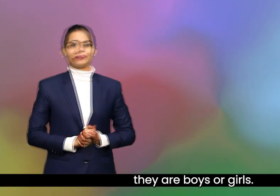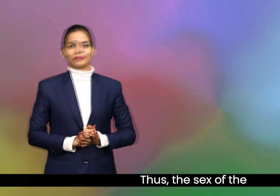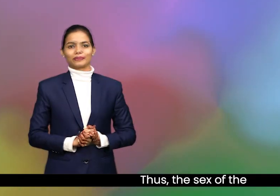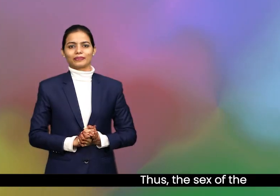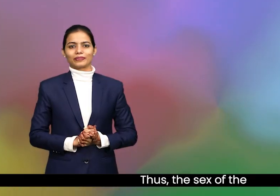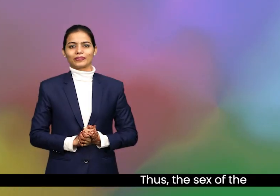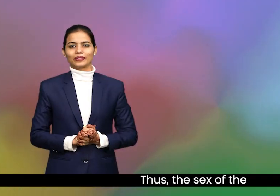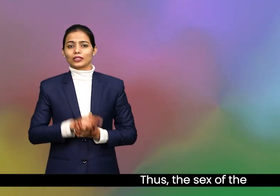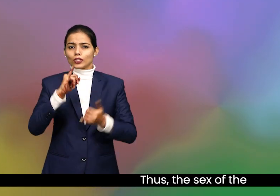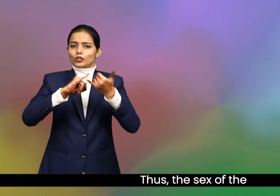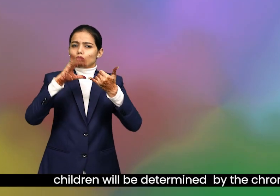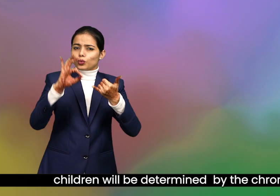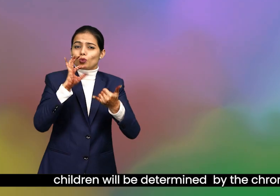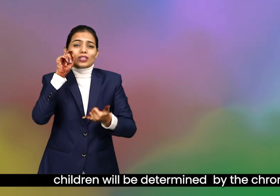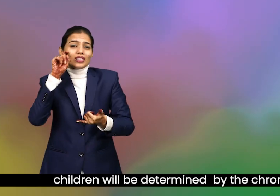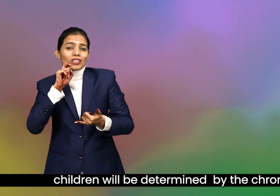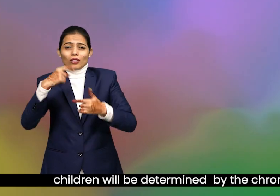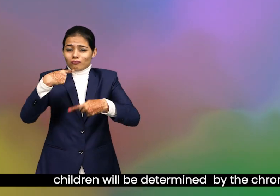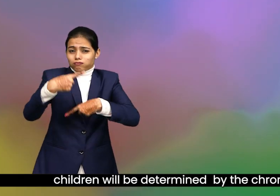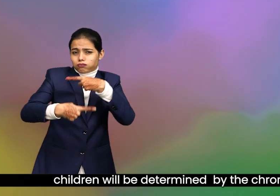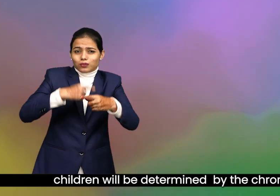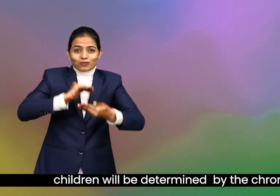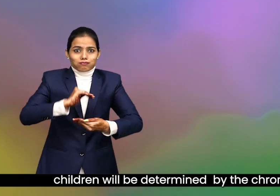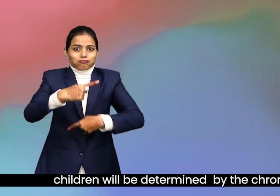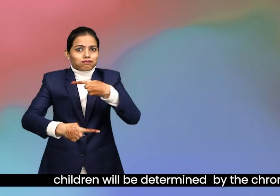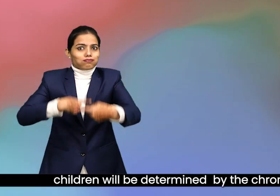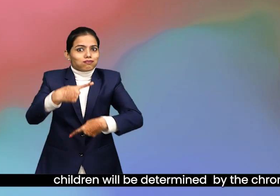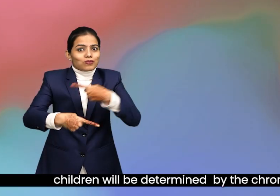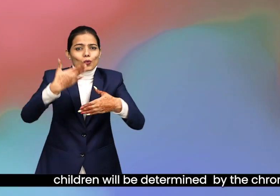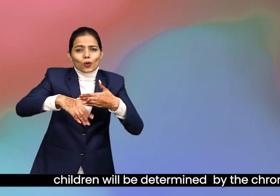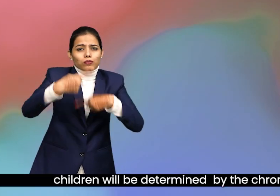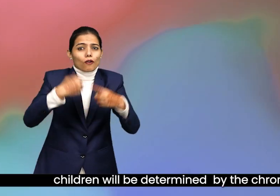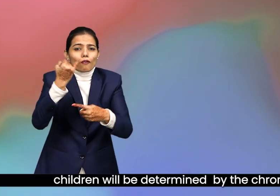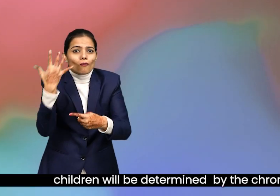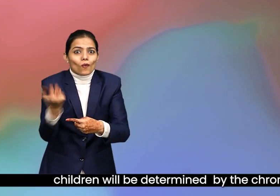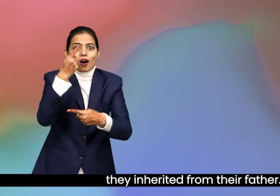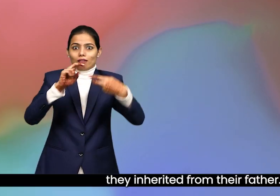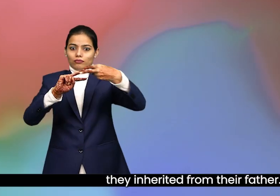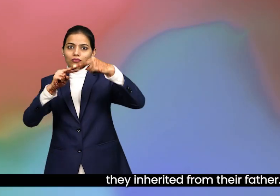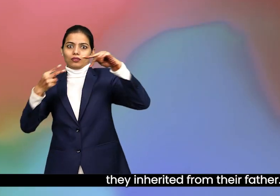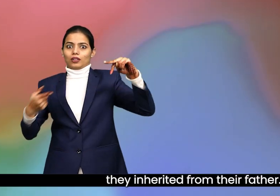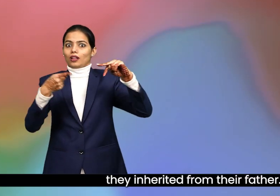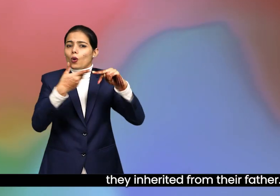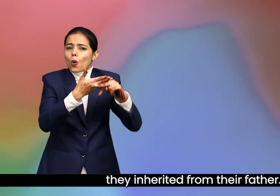Thus, எனவே the sex of the குழந்தைகளின் children பாலினம் will be அவர்கள் determined by the தந்தையிடமிருந்து பெற்ற chromosomes they inherit நிறப்புரிகளால் from their father.